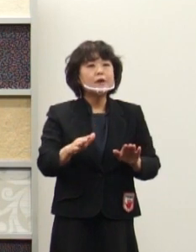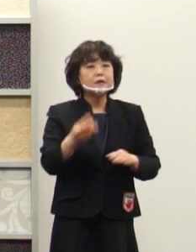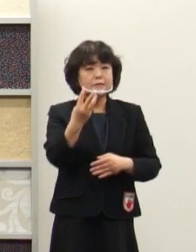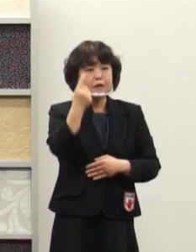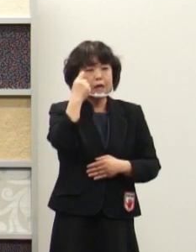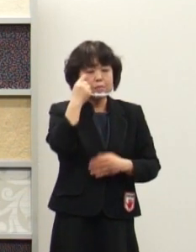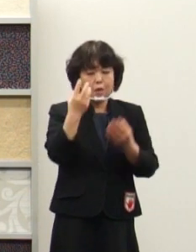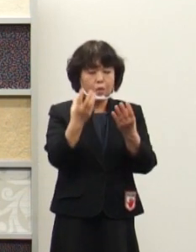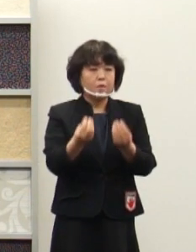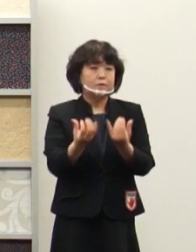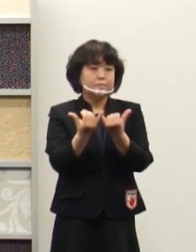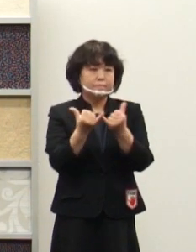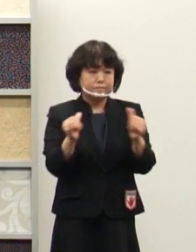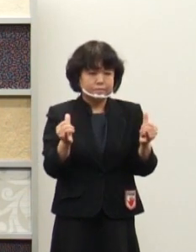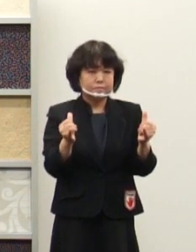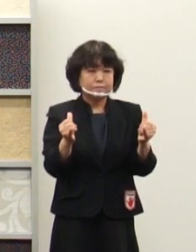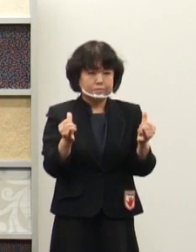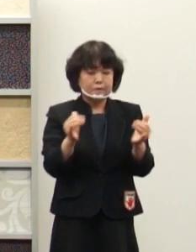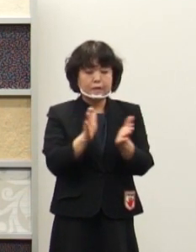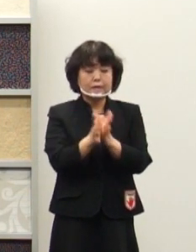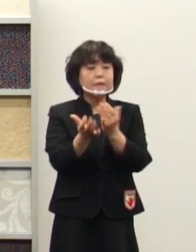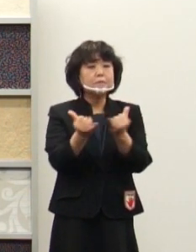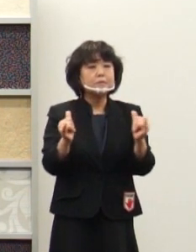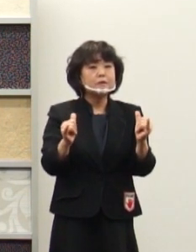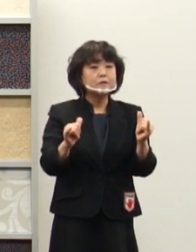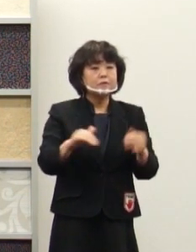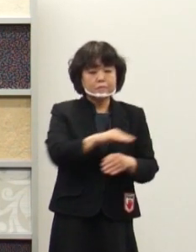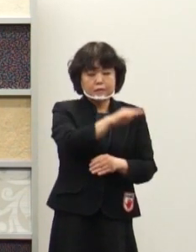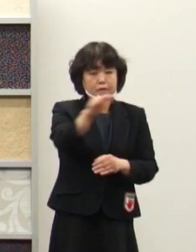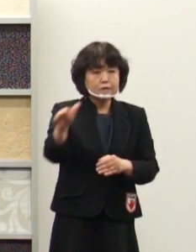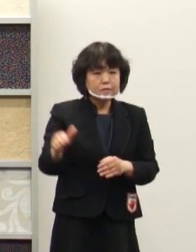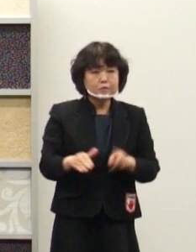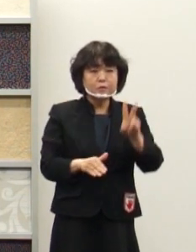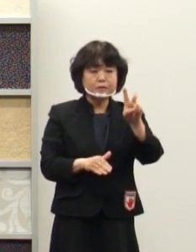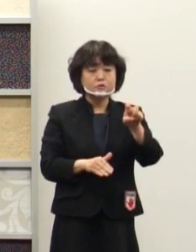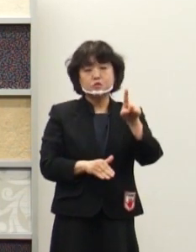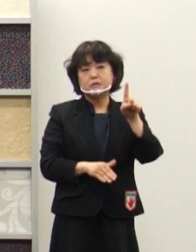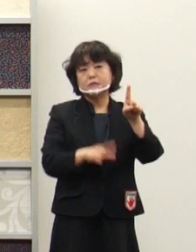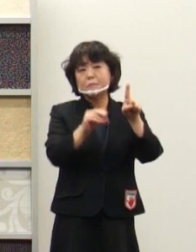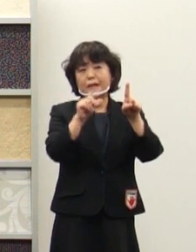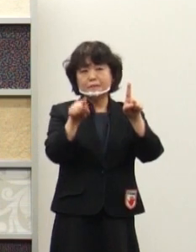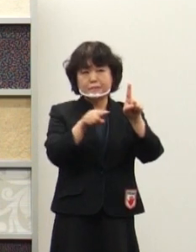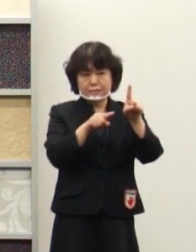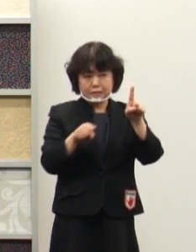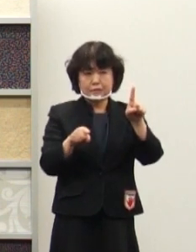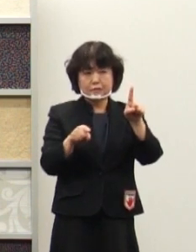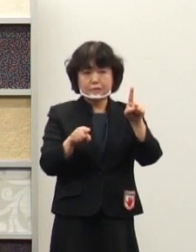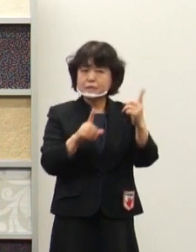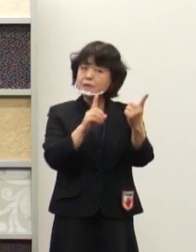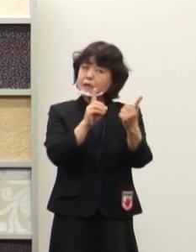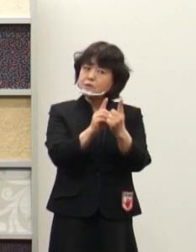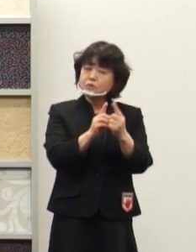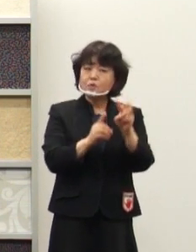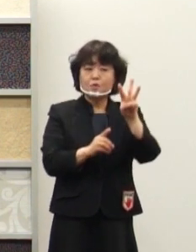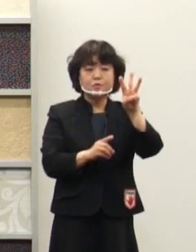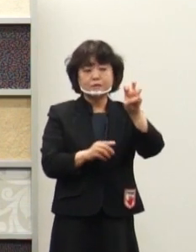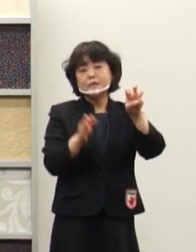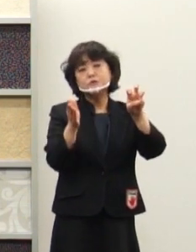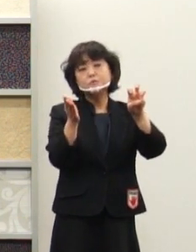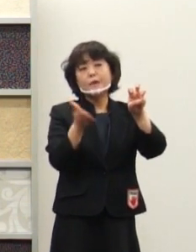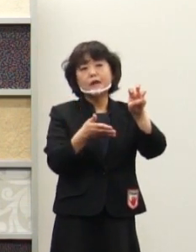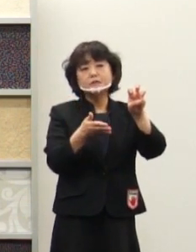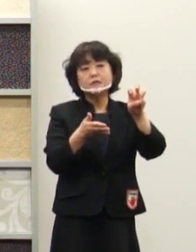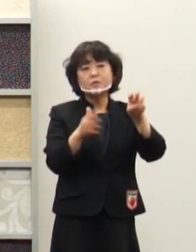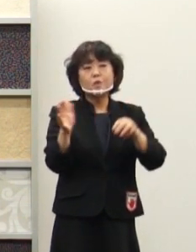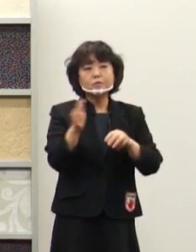回目を終えられた方、県民の皆様は約21万人、いらっしゃいます。大体対象の約3割、に達しております